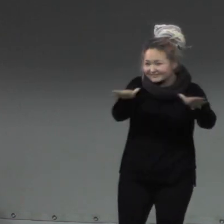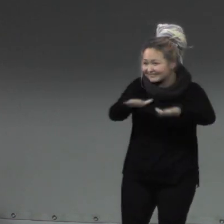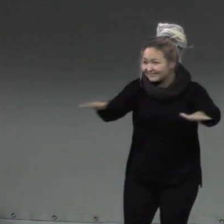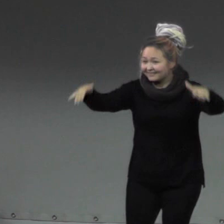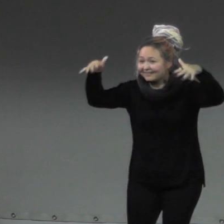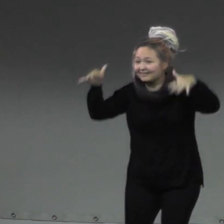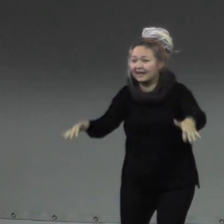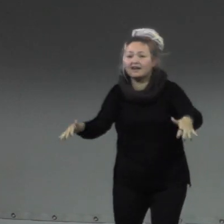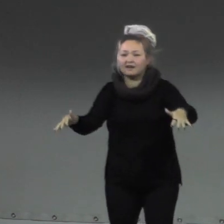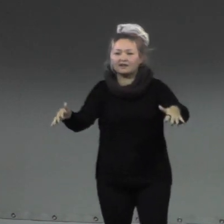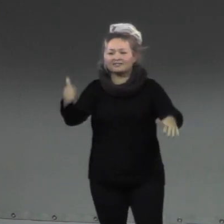Vielen Dank.